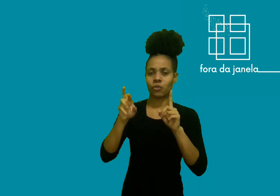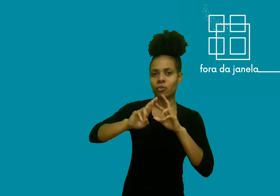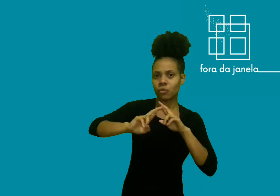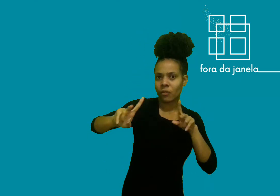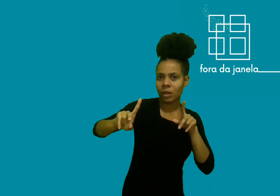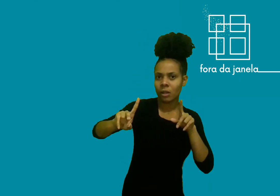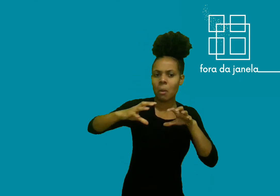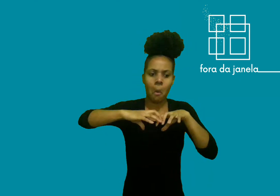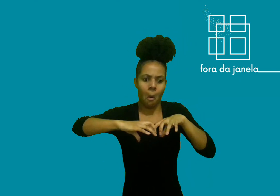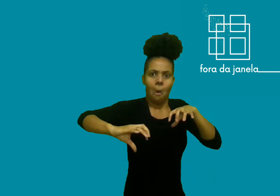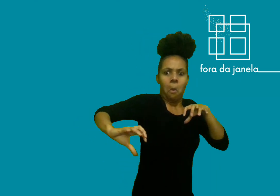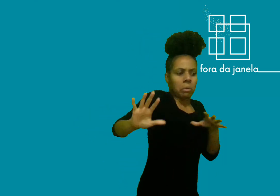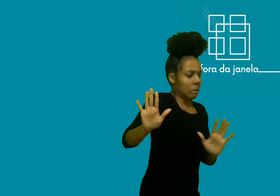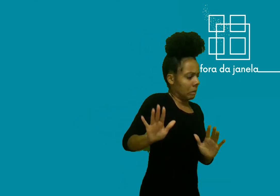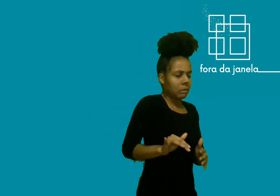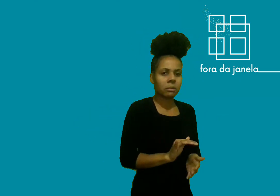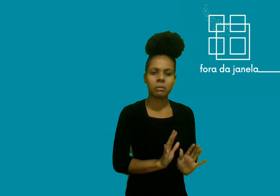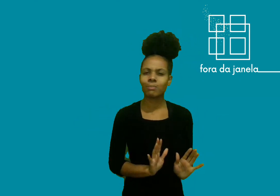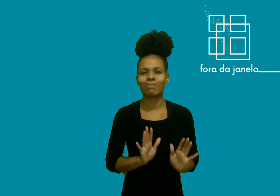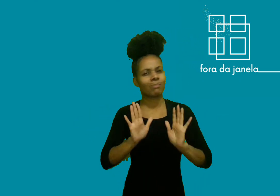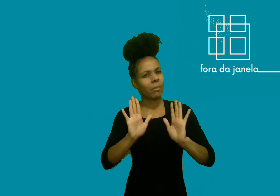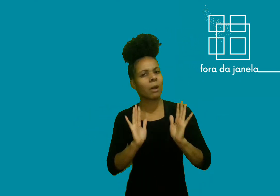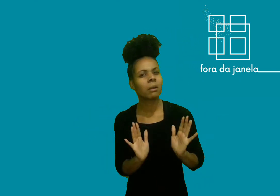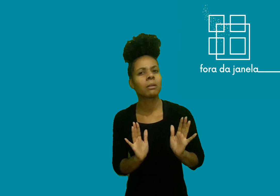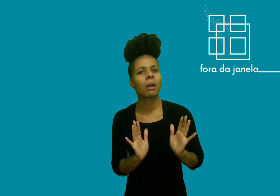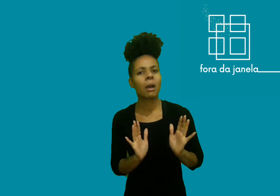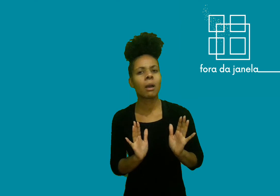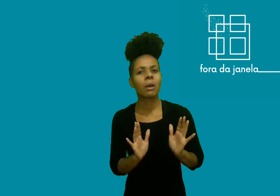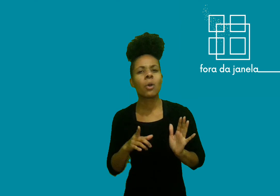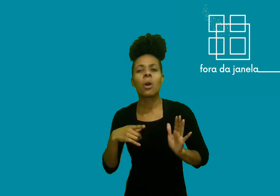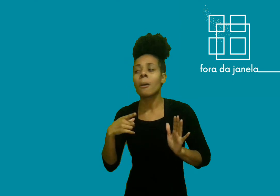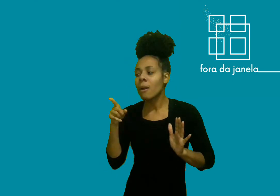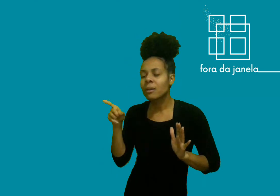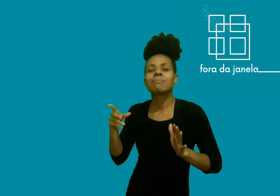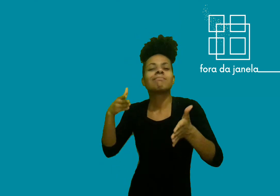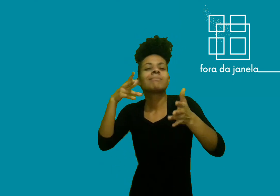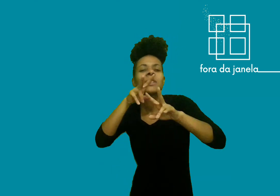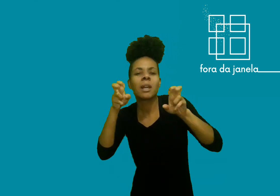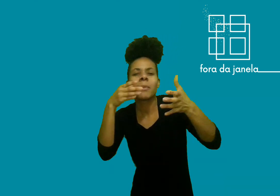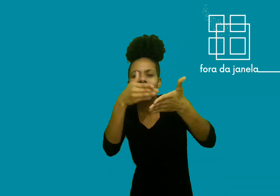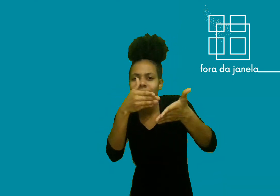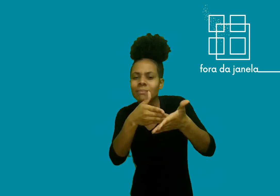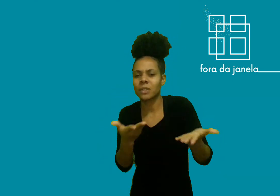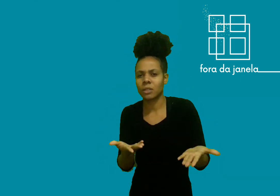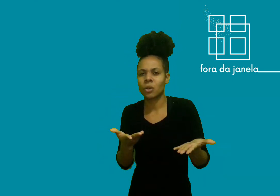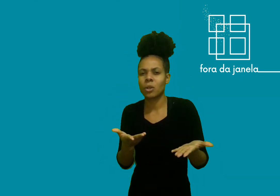limita alguém, significa que o limite está dentro da nossa cabeça. Limitado é a gente, é o limite que tem na nossa